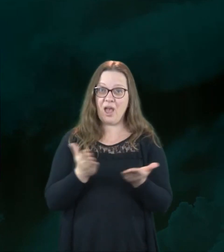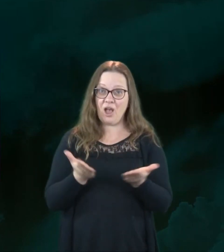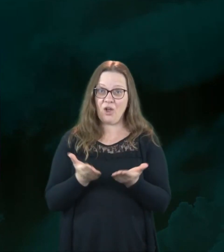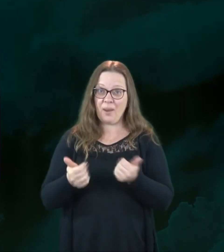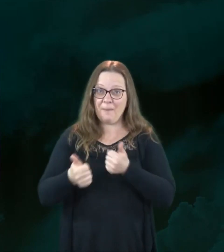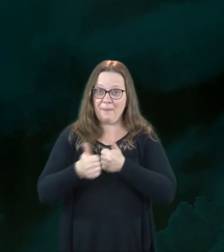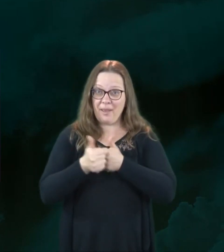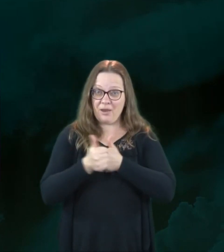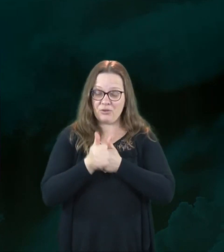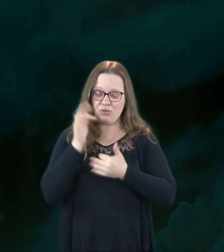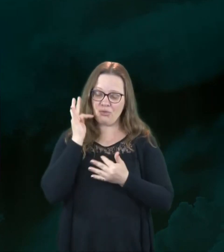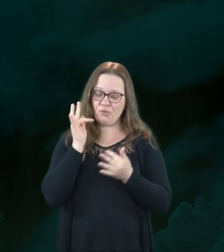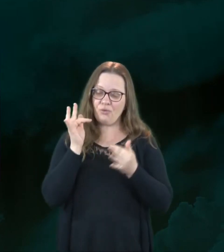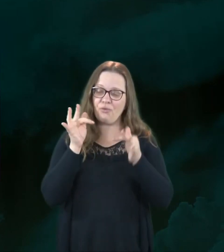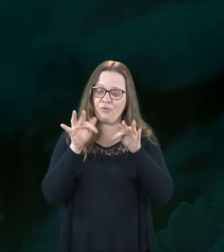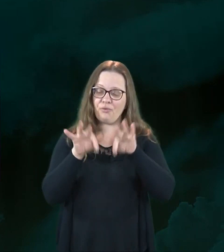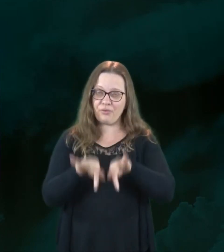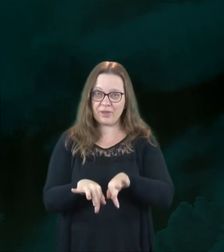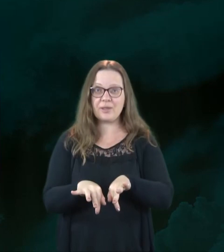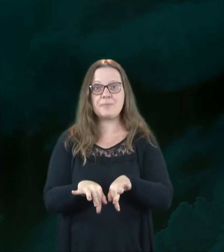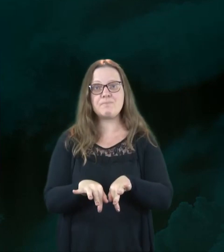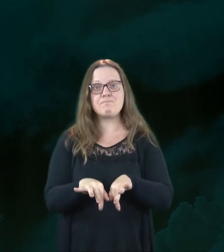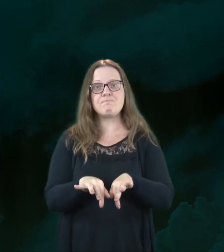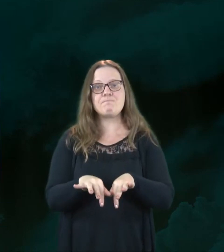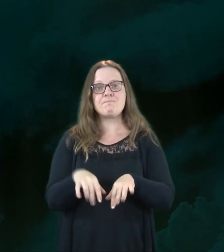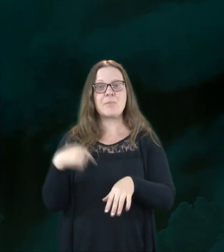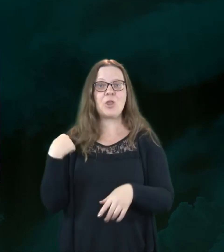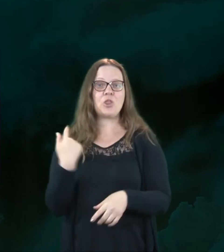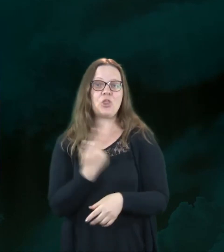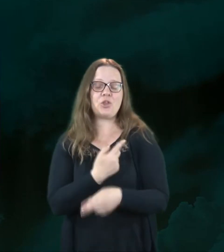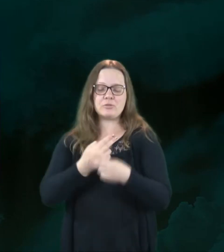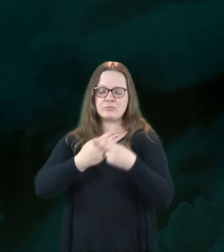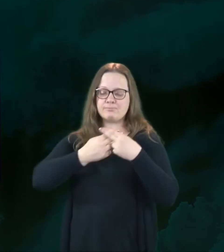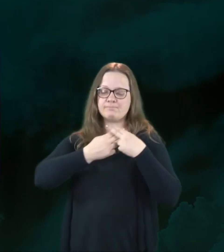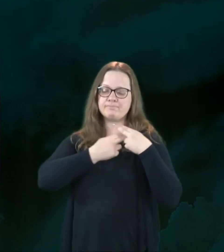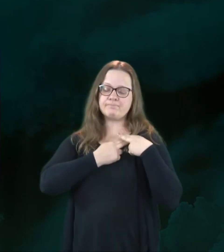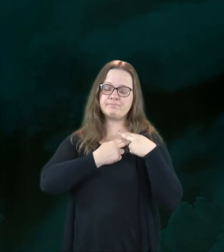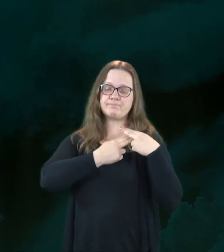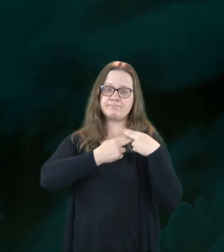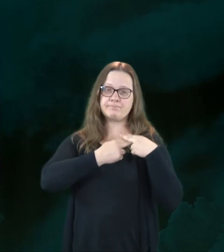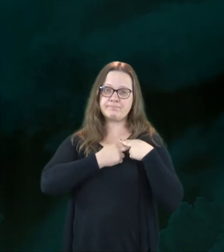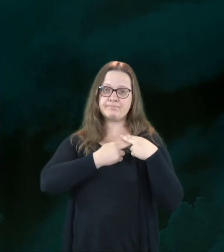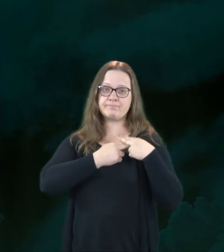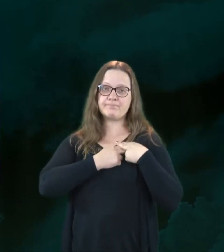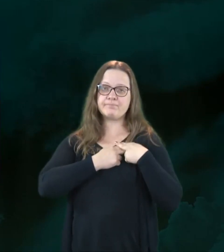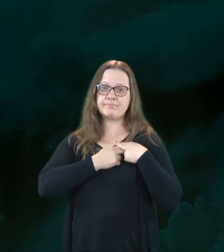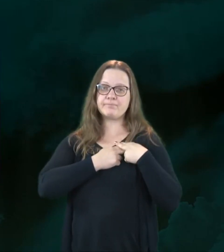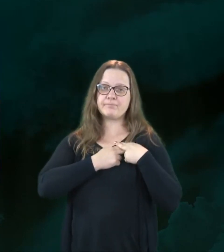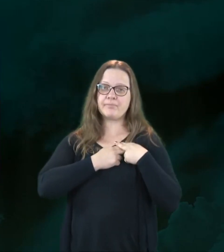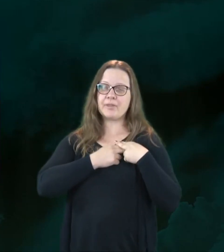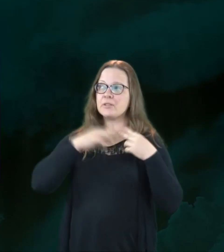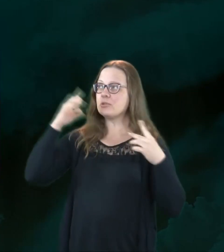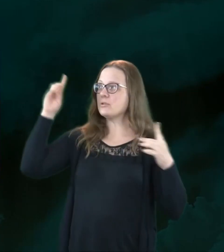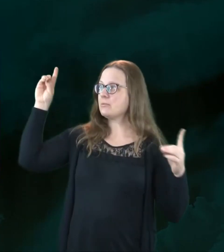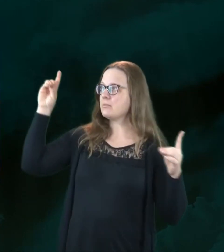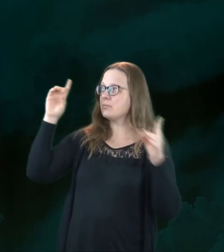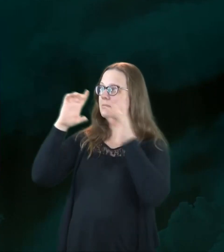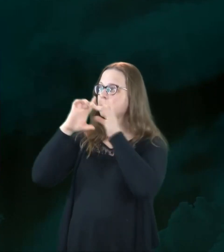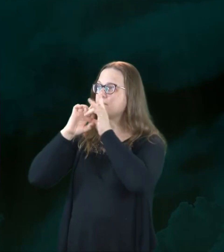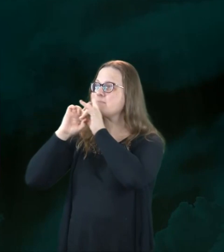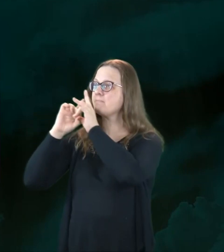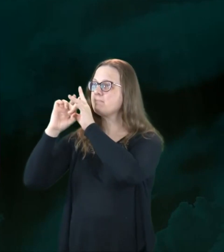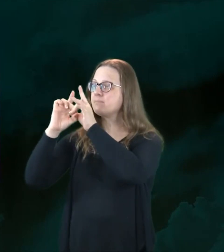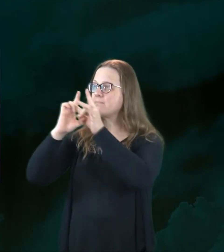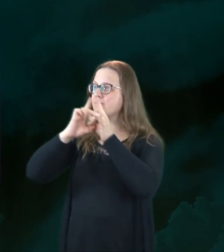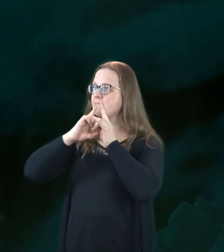essa responsabilidade. Um grupo de vencedores, tome essa responsabilidade de, Senhor, se conectar à árvore da